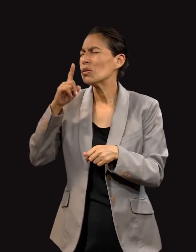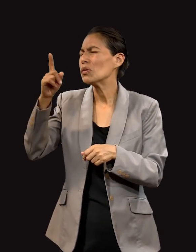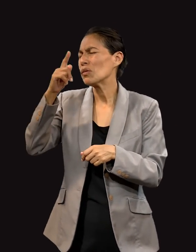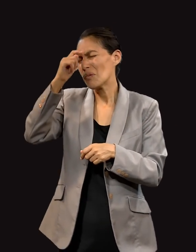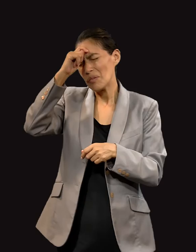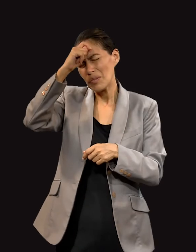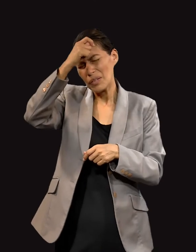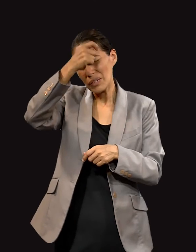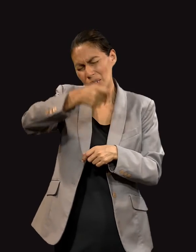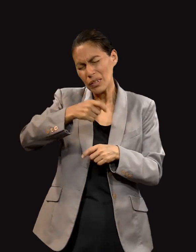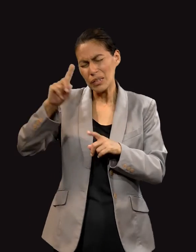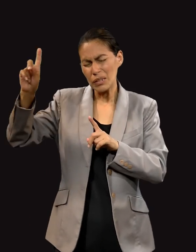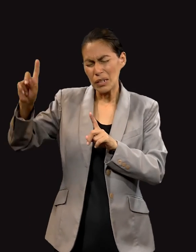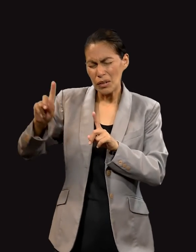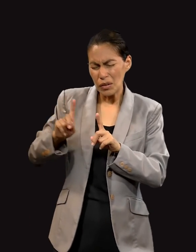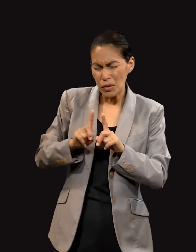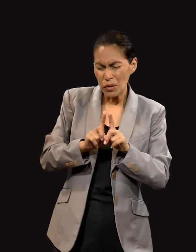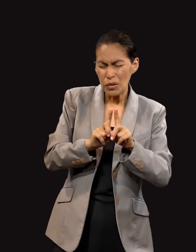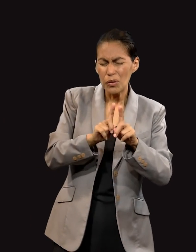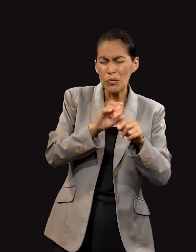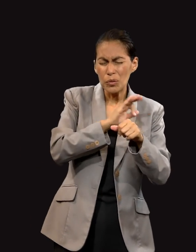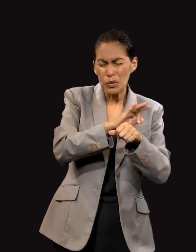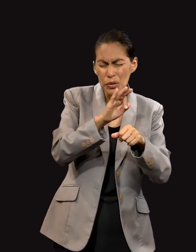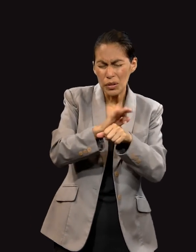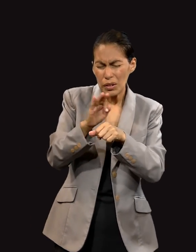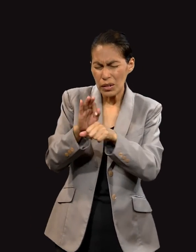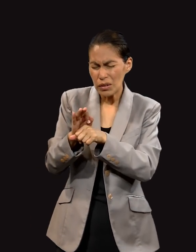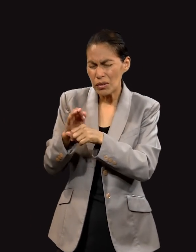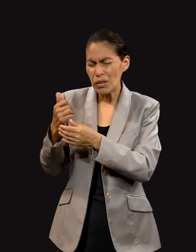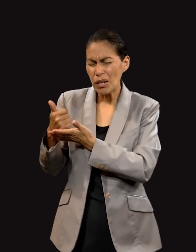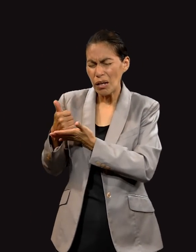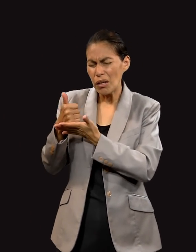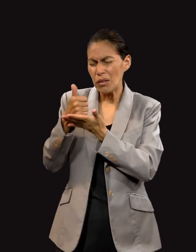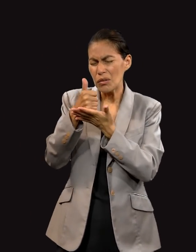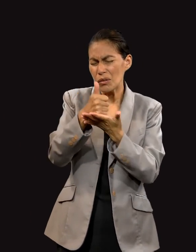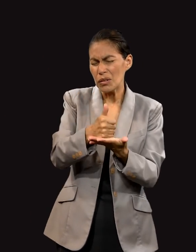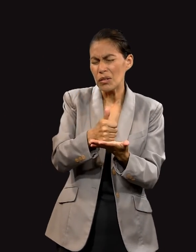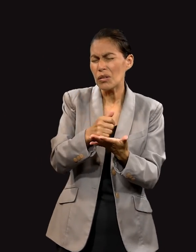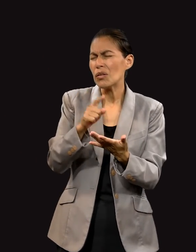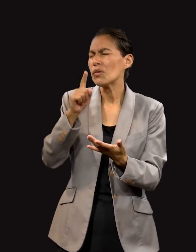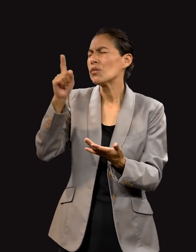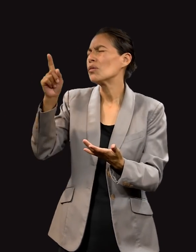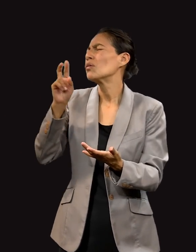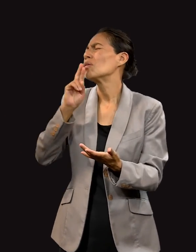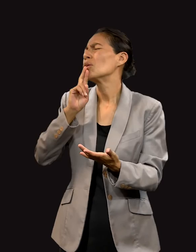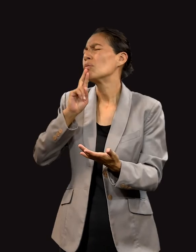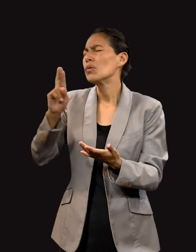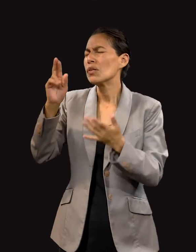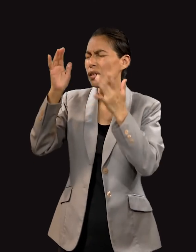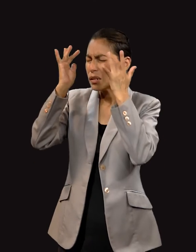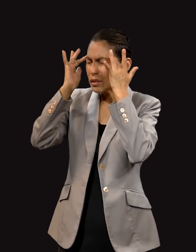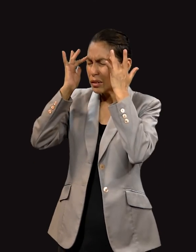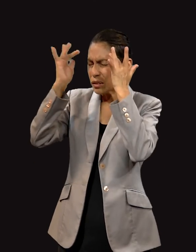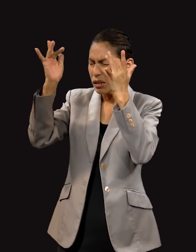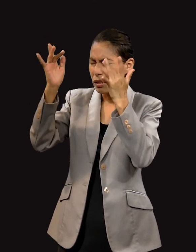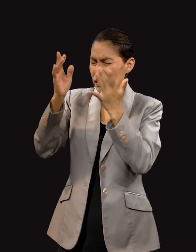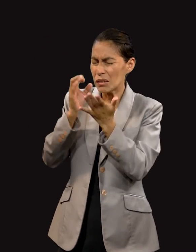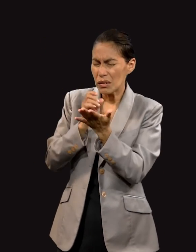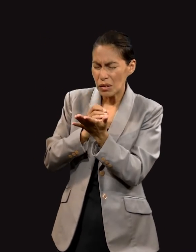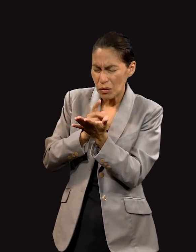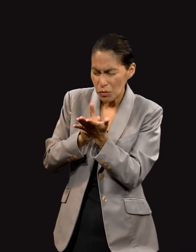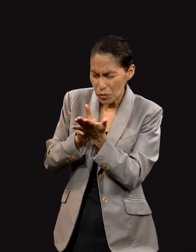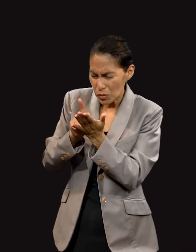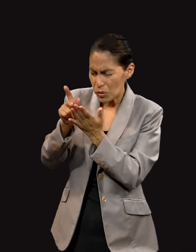enfermos, por el cáncer. Señor, sé tú con ellos. Amén. Protégelos y ayúdalos, Padre. Así sea.